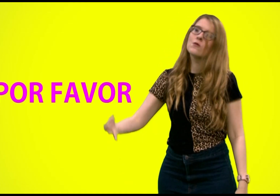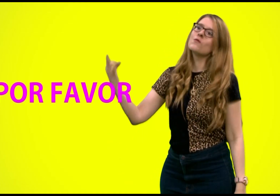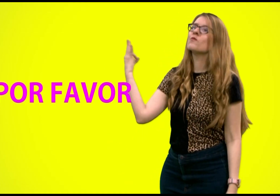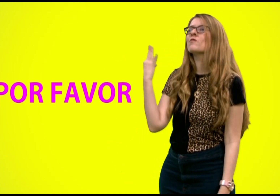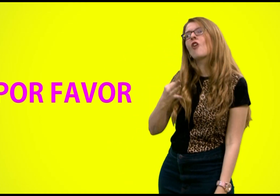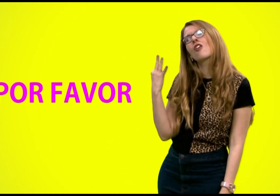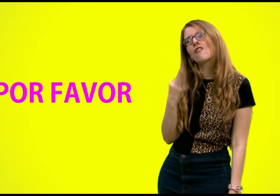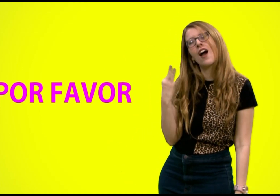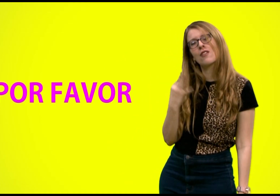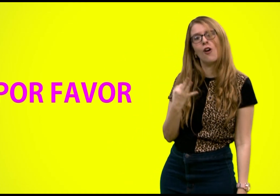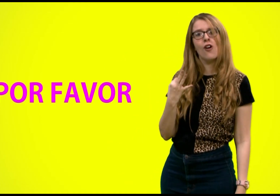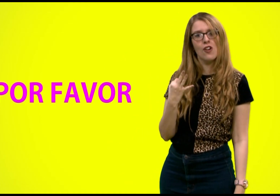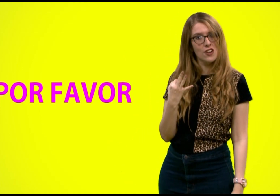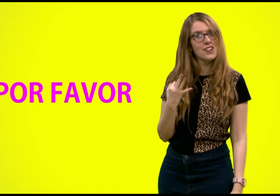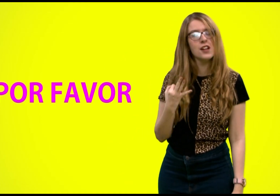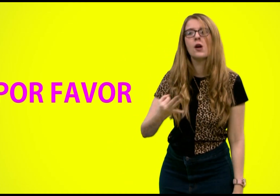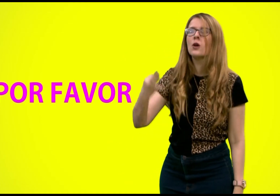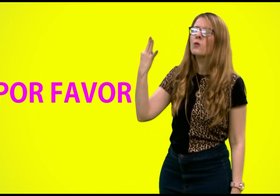favor por favor